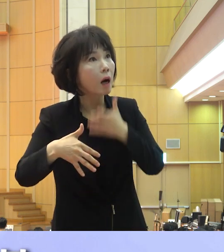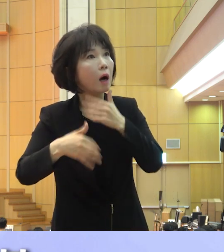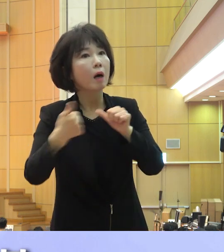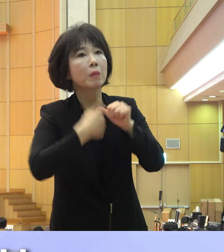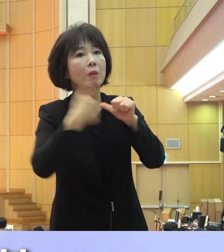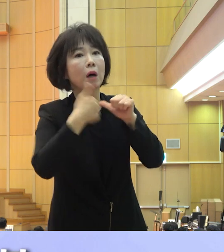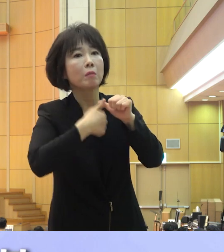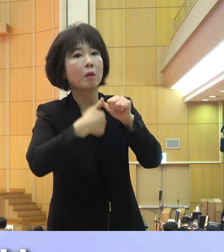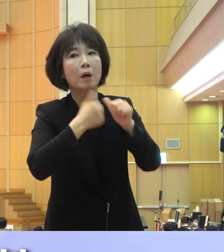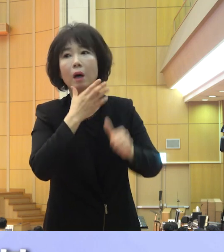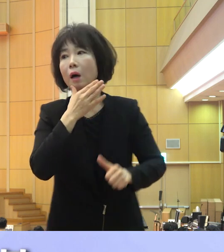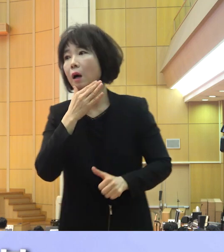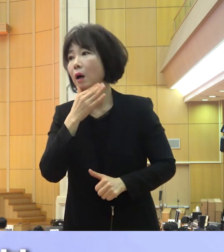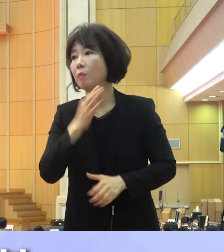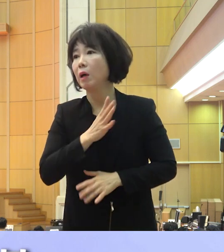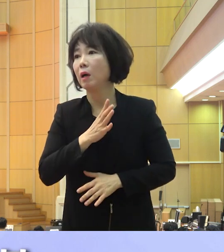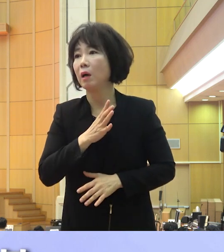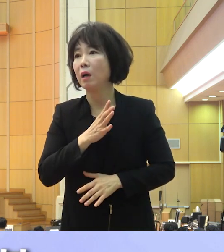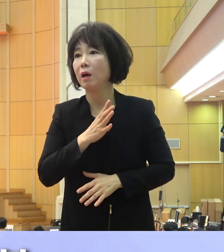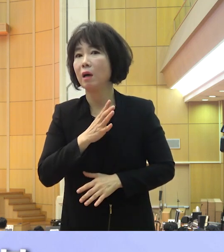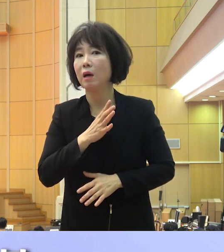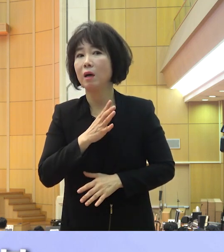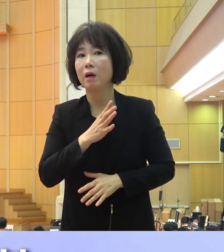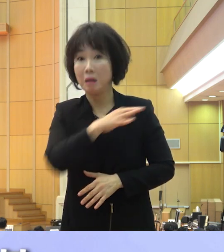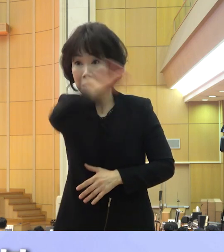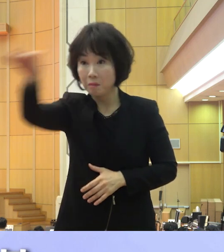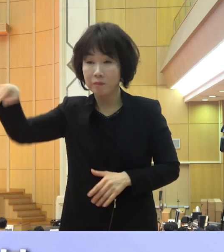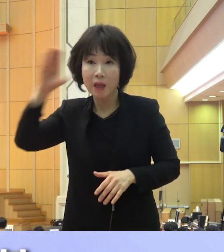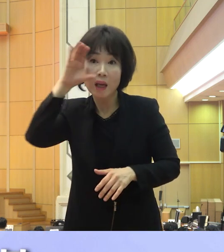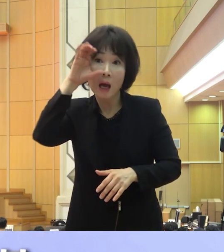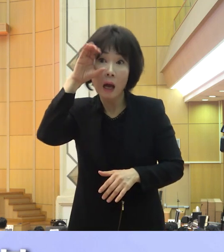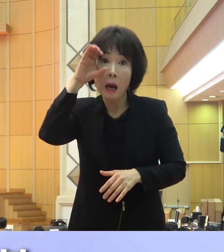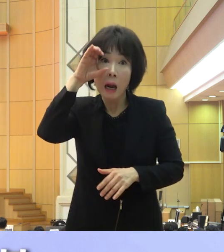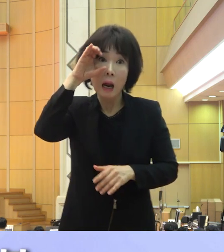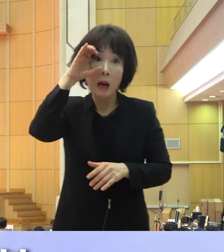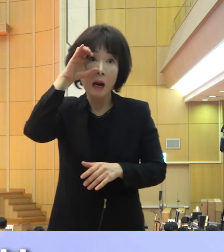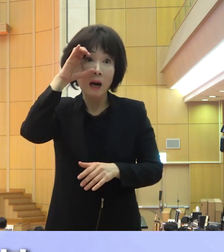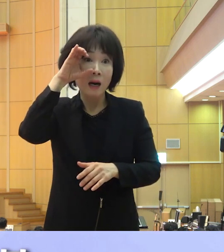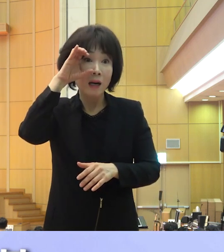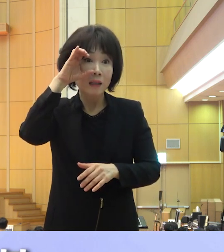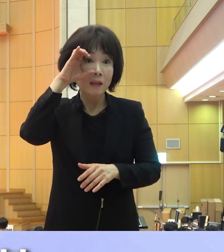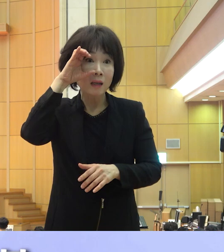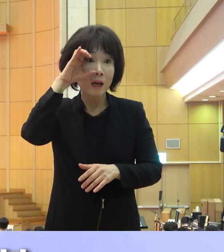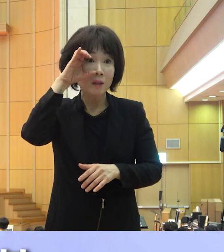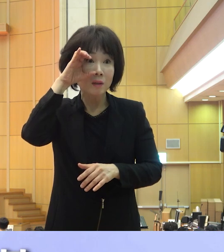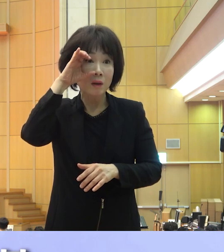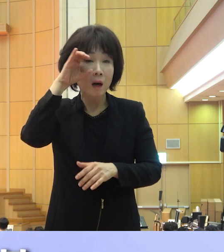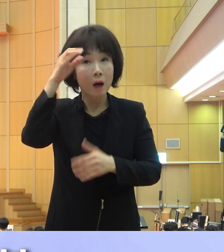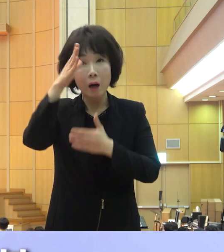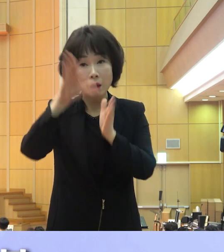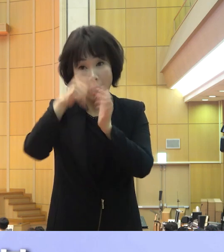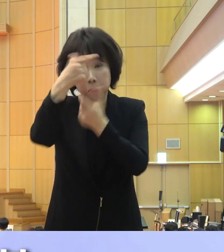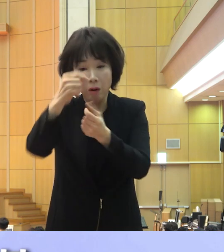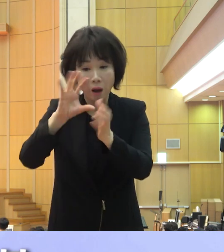여러분, 달걀 사다 죽어버리고 병아리로 태어나지 못하면